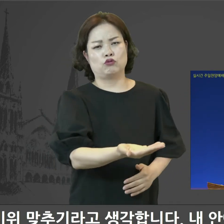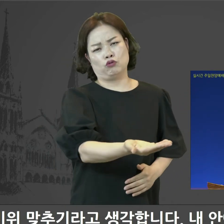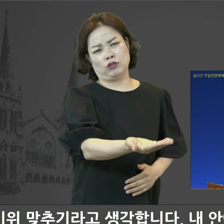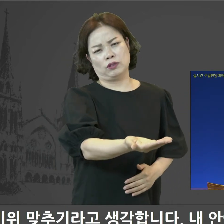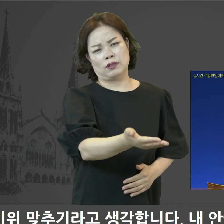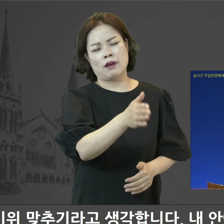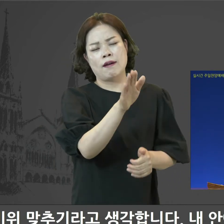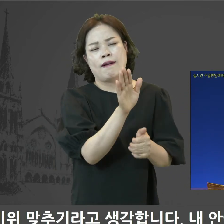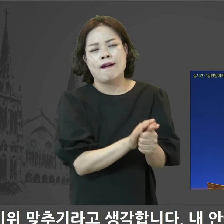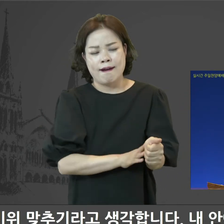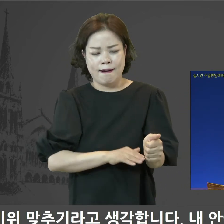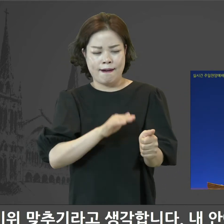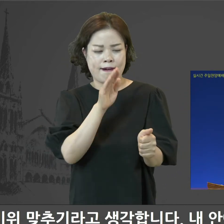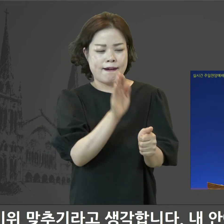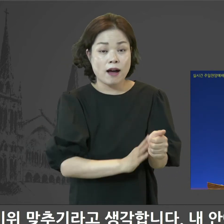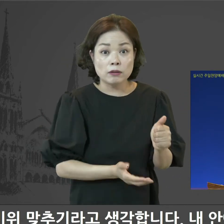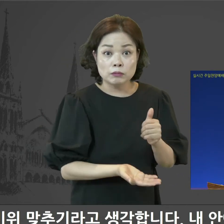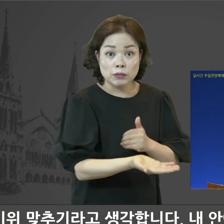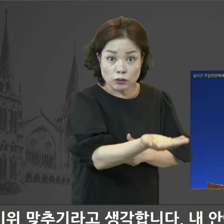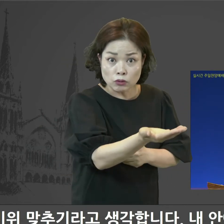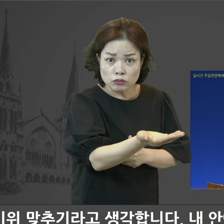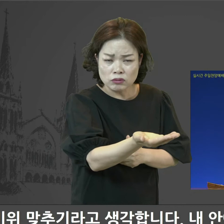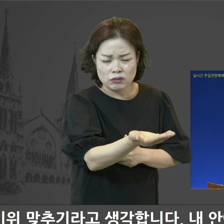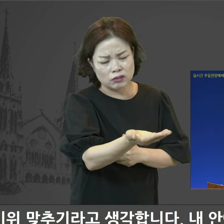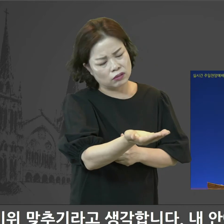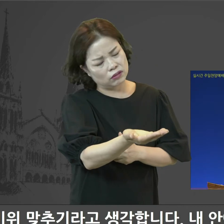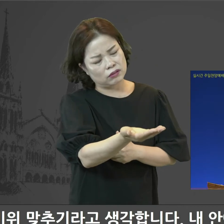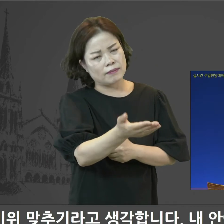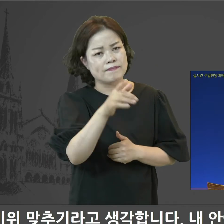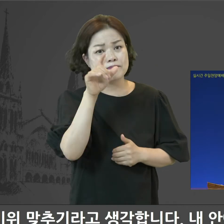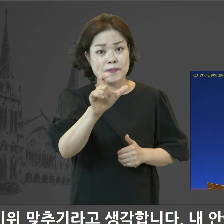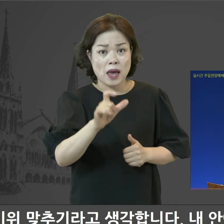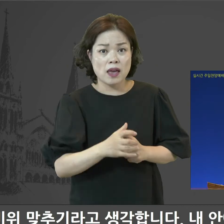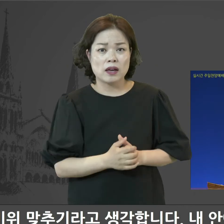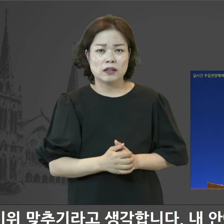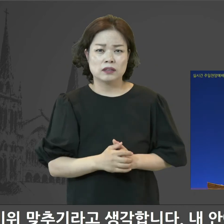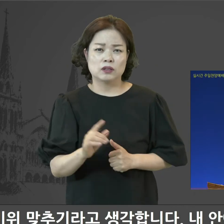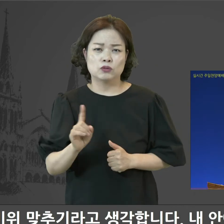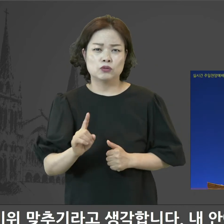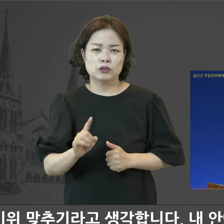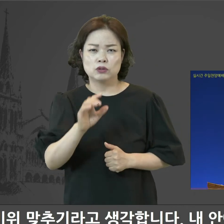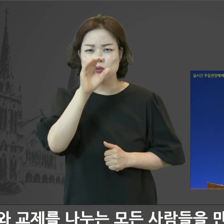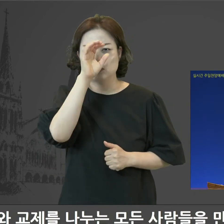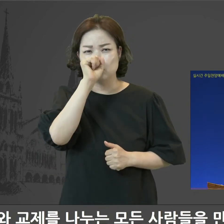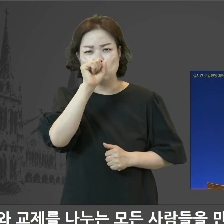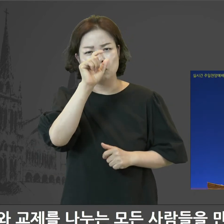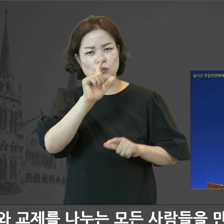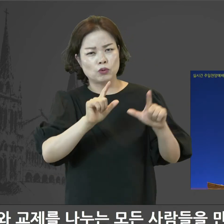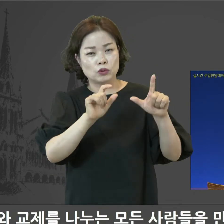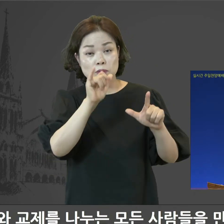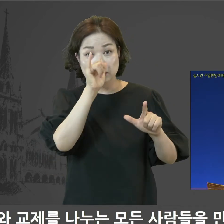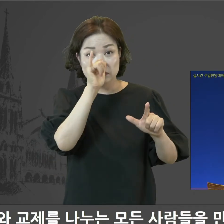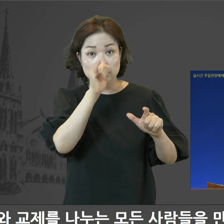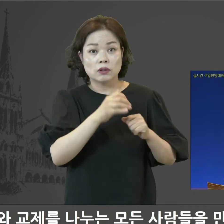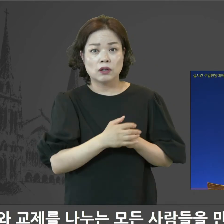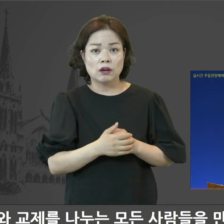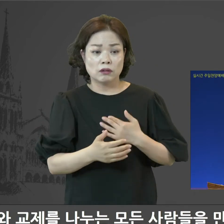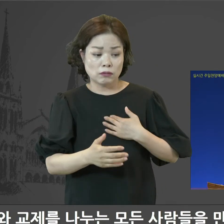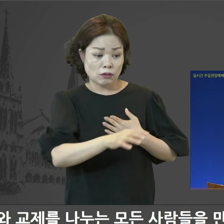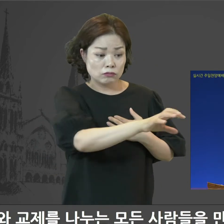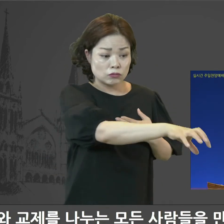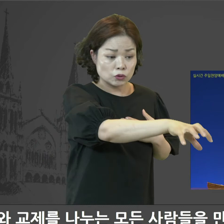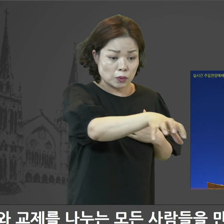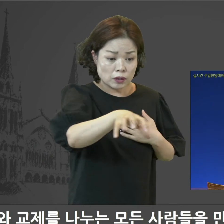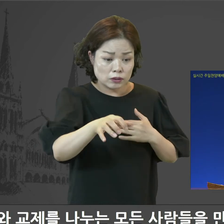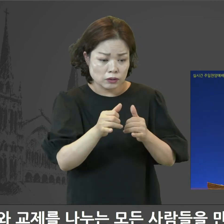한다라는 생각이 이 시대 가운데 팽배한 것 같아요. 여러분, 이것은 어떻게 보면 좋은 모습일 수도 있습니다. 내 주변에